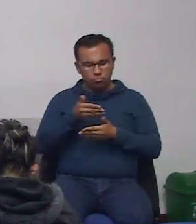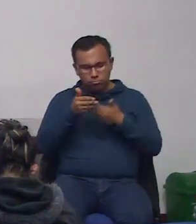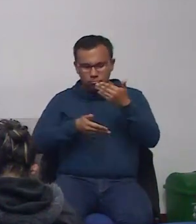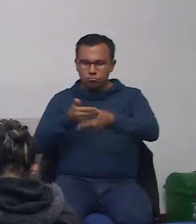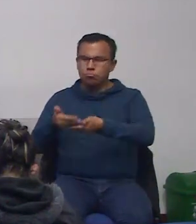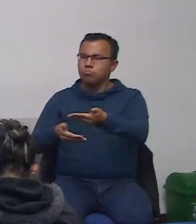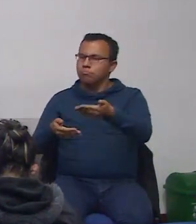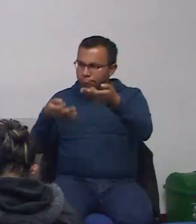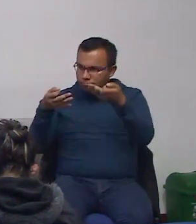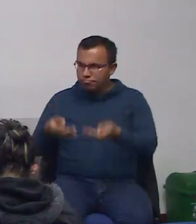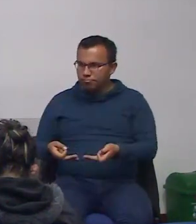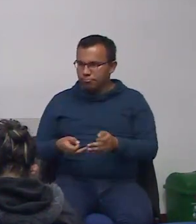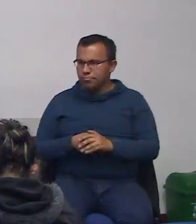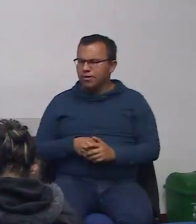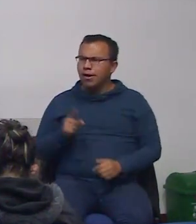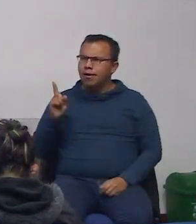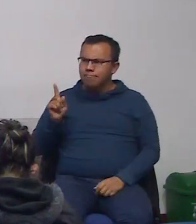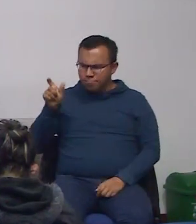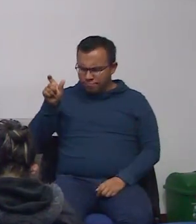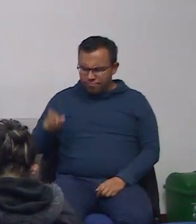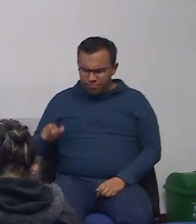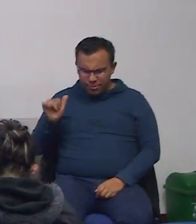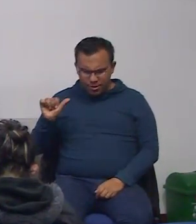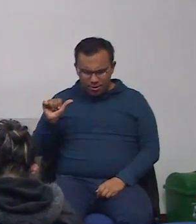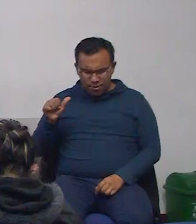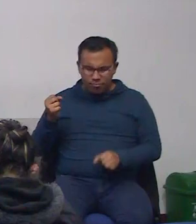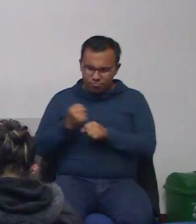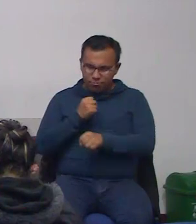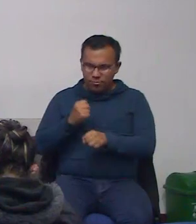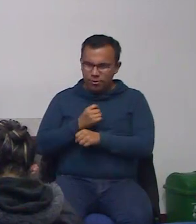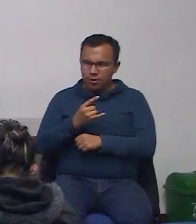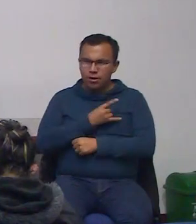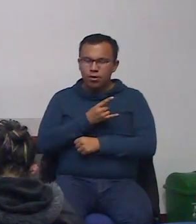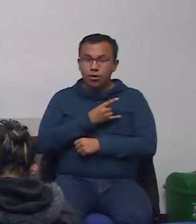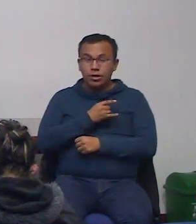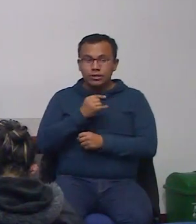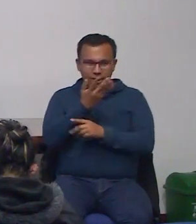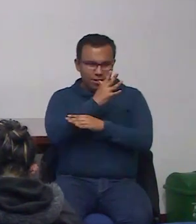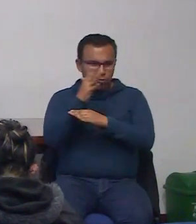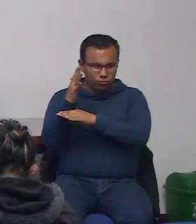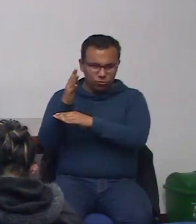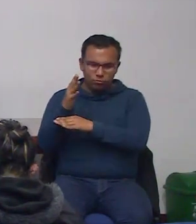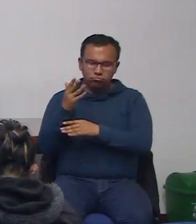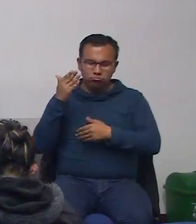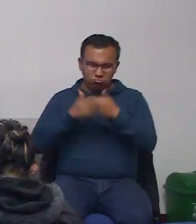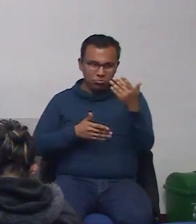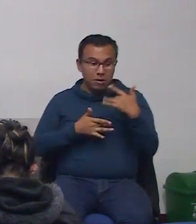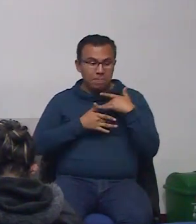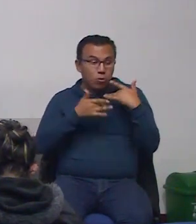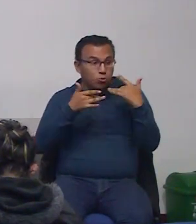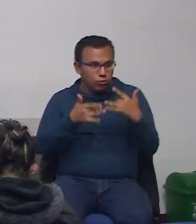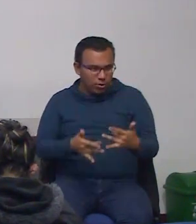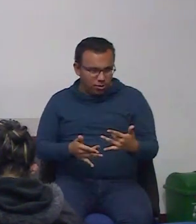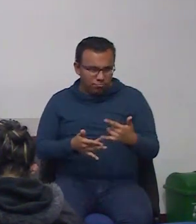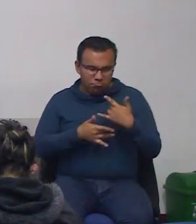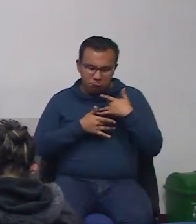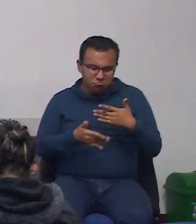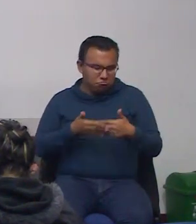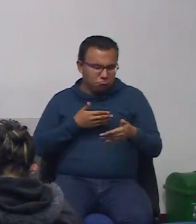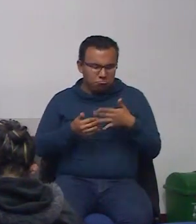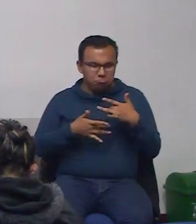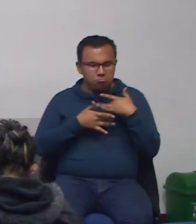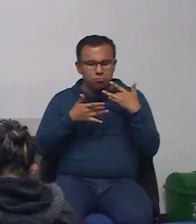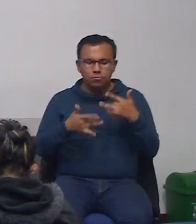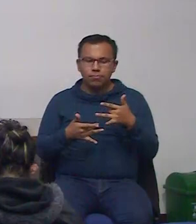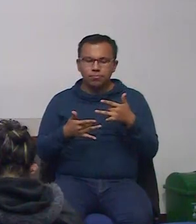proceso como tal una chica que está trabajando actualmente con nosotros de la Universidad del Bosque O sea ella empezó como voluntariado como hacer un voluntariado